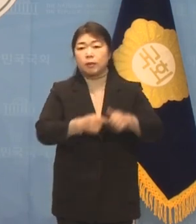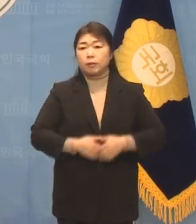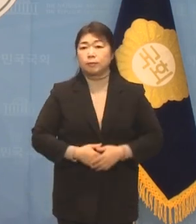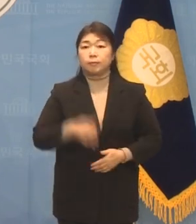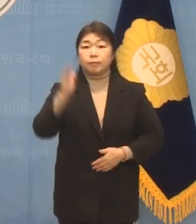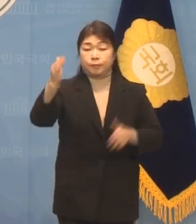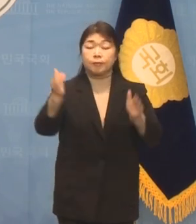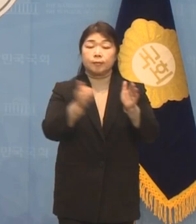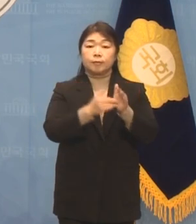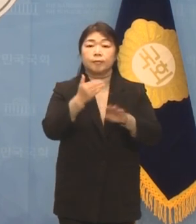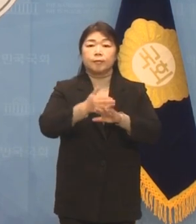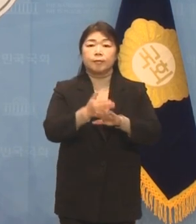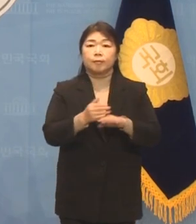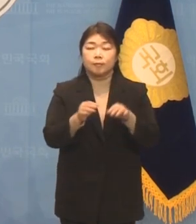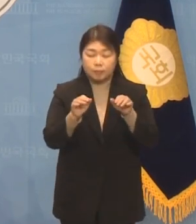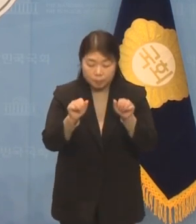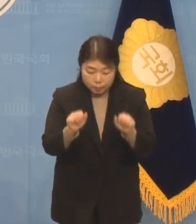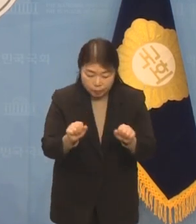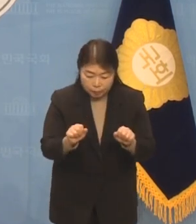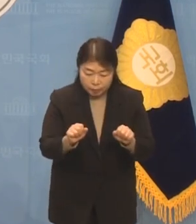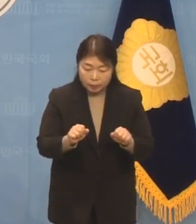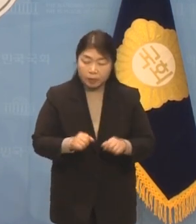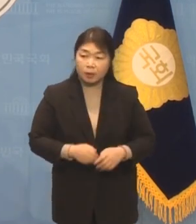네, 이상 마치겠습니다. 감사합니다.